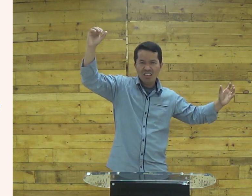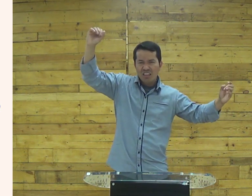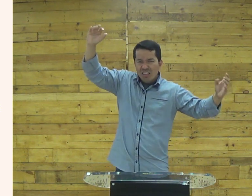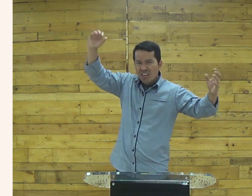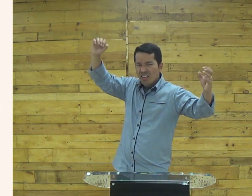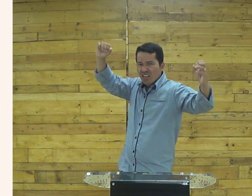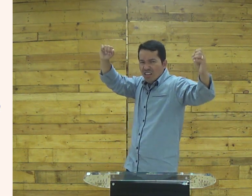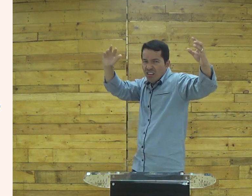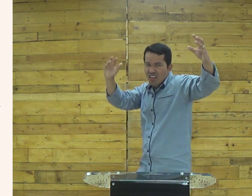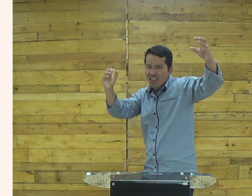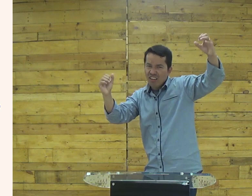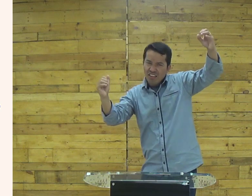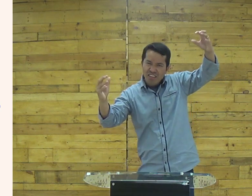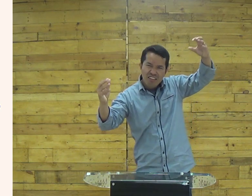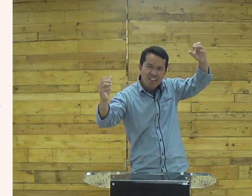fazendo sinais.